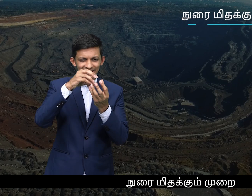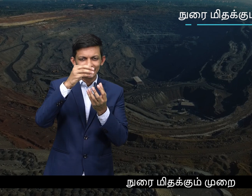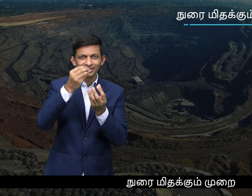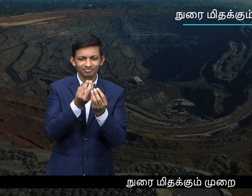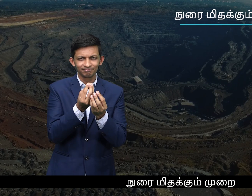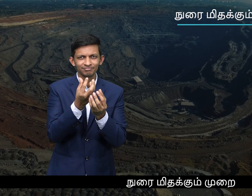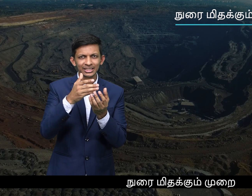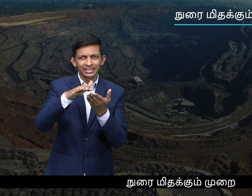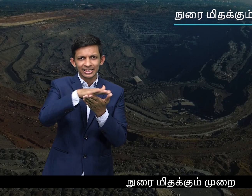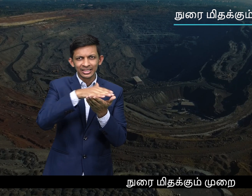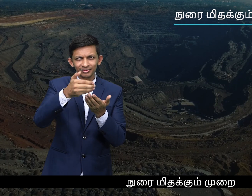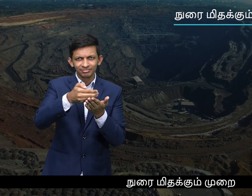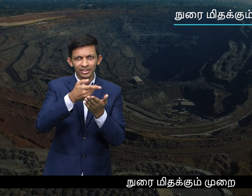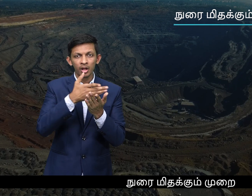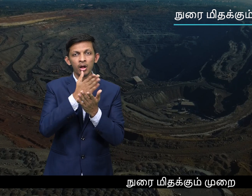முறை.